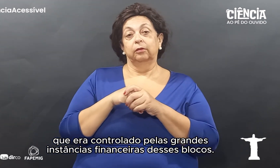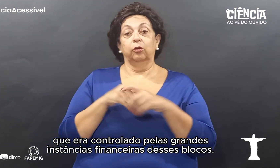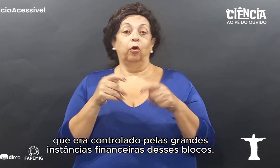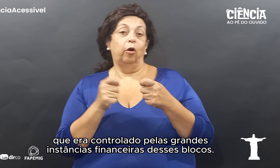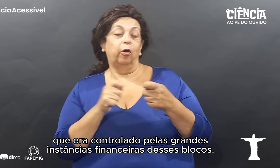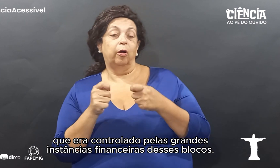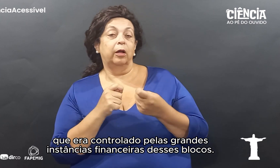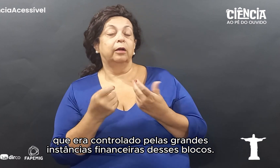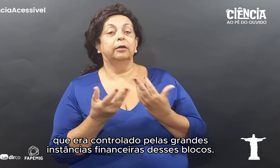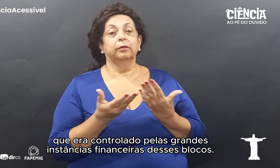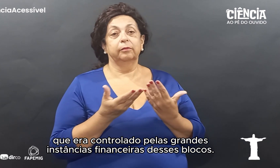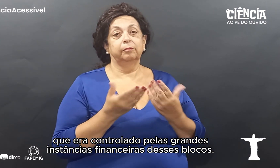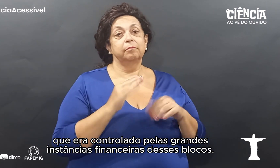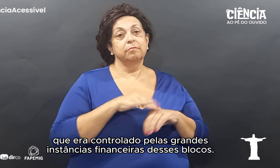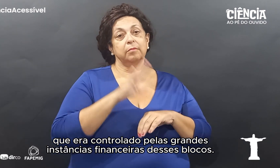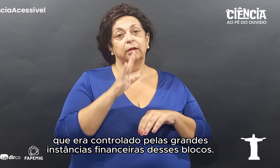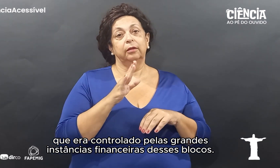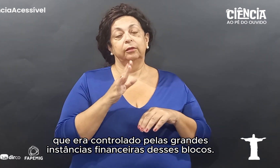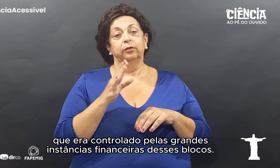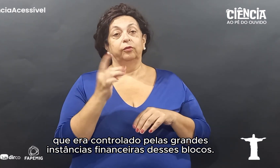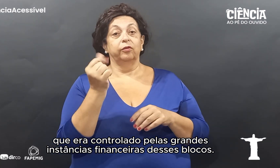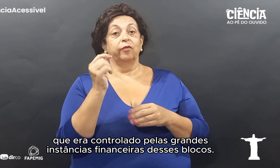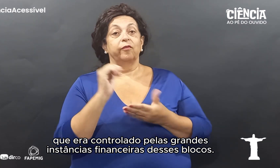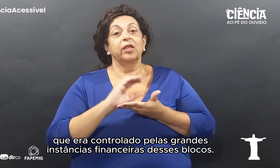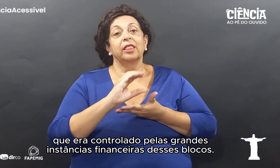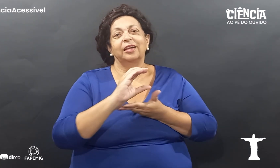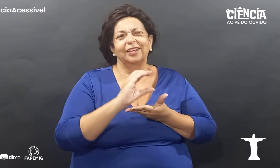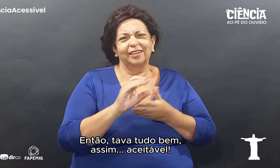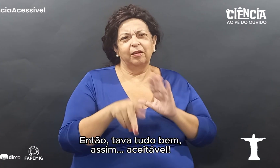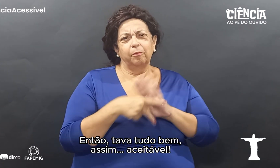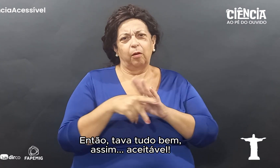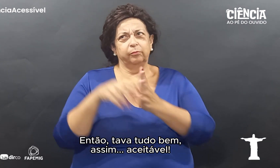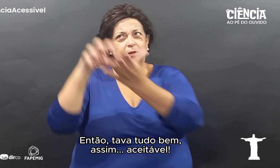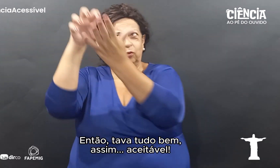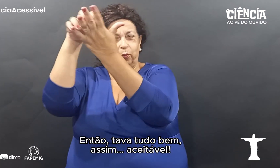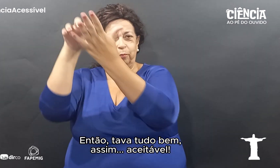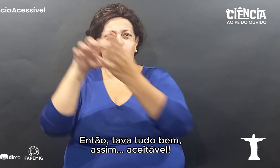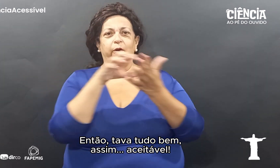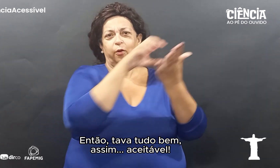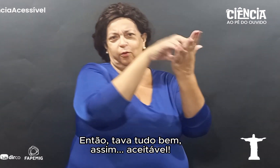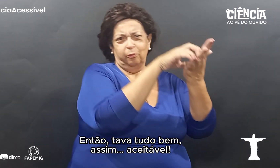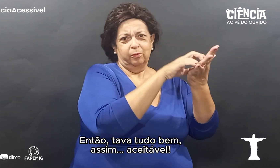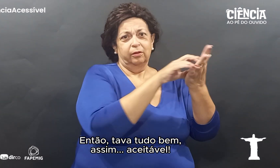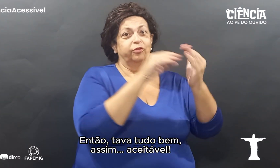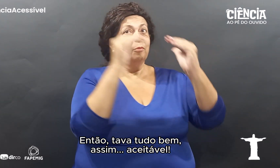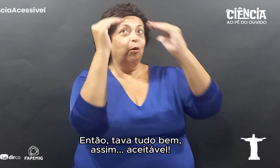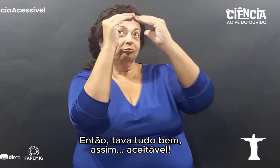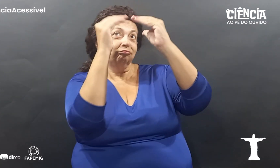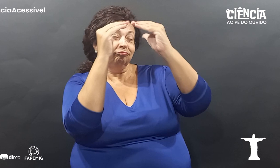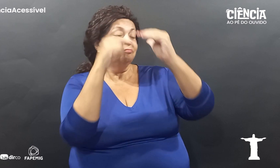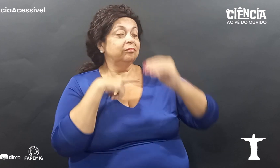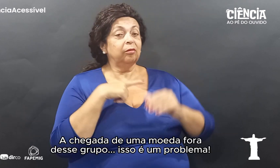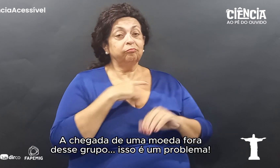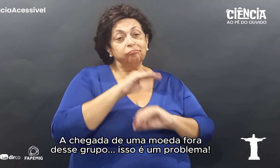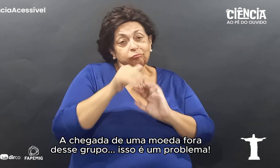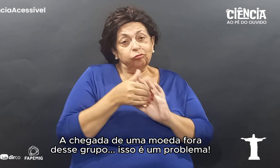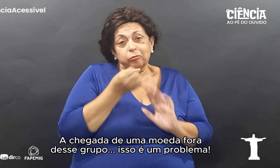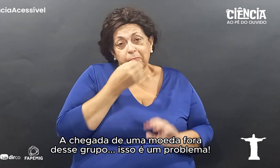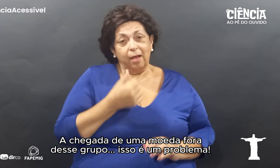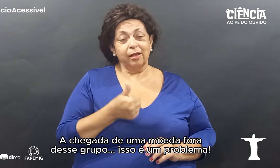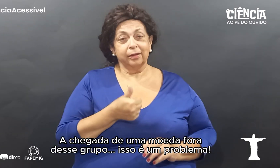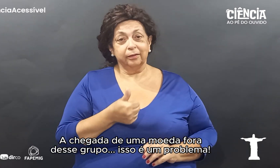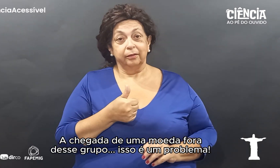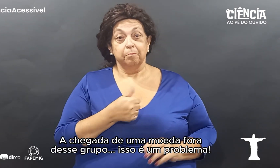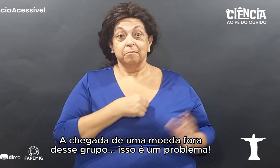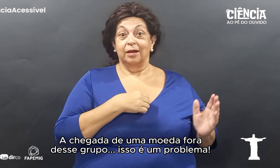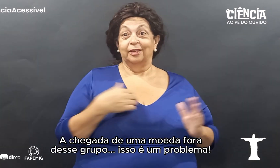grandes instâncias financeiras desses blocos. Então, estava tudo bem, assim, aceitável. A chegada